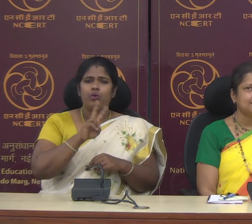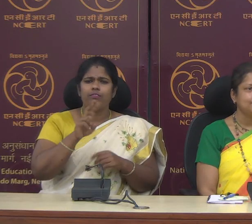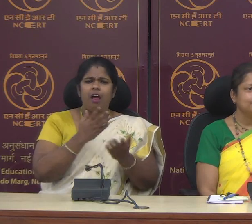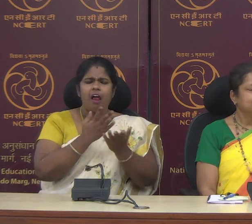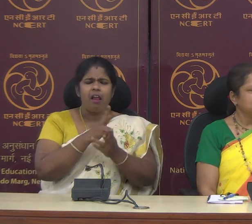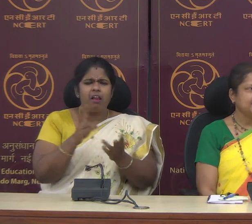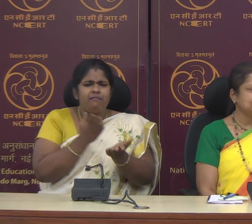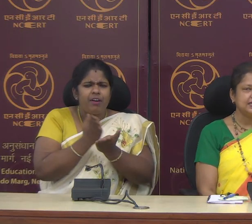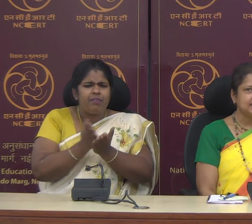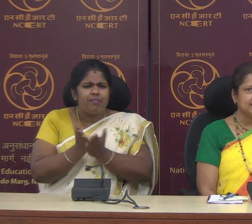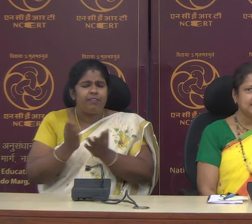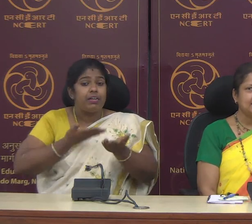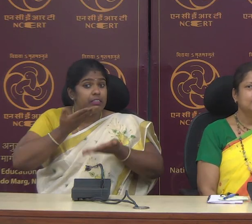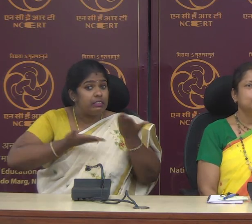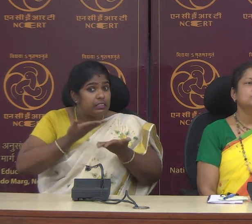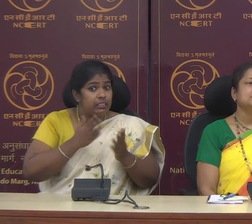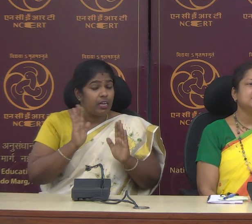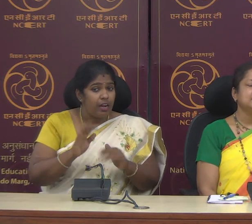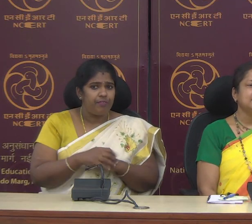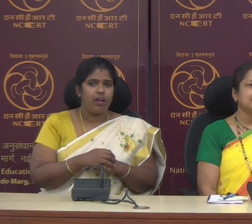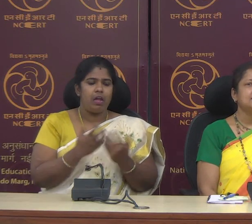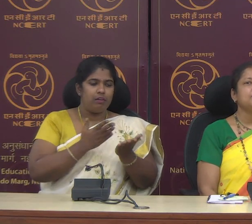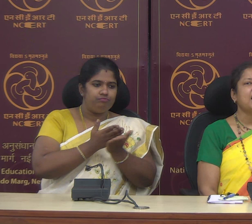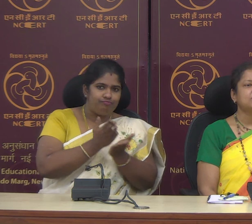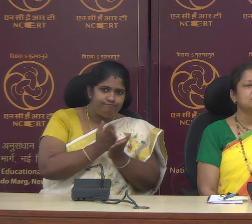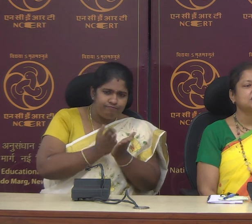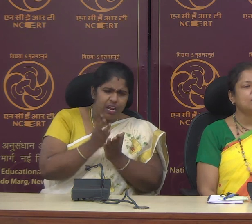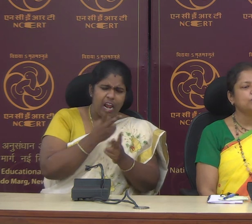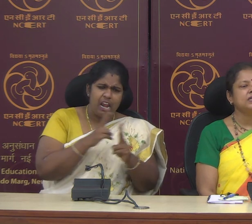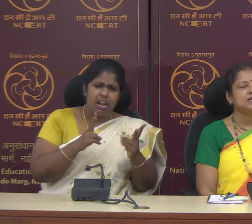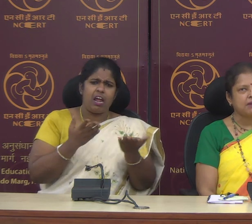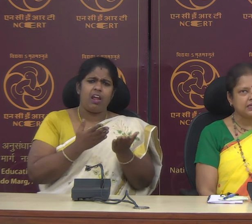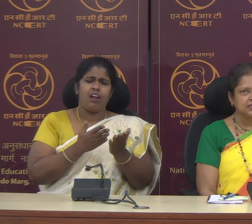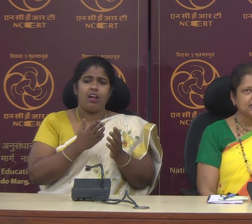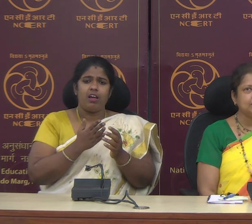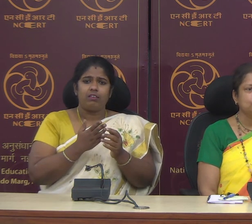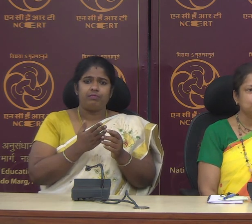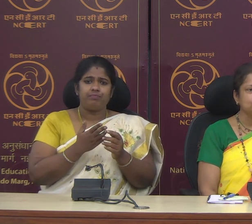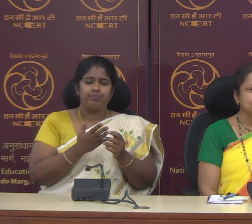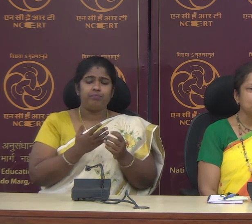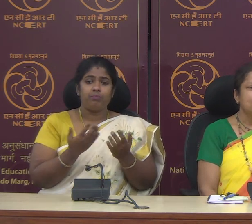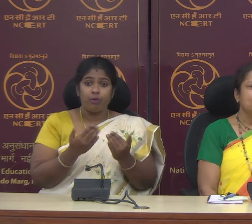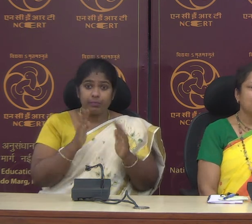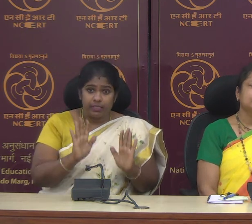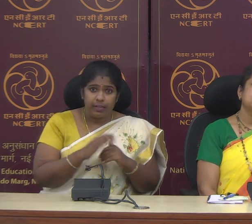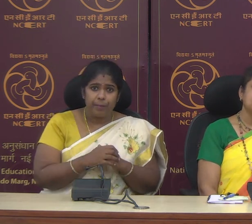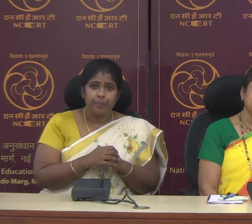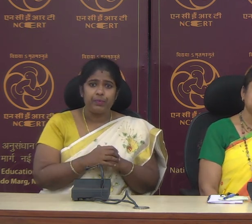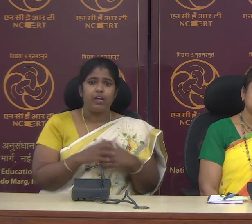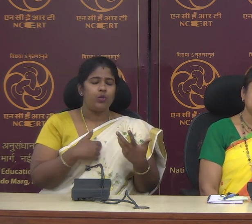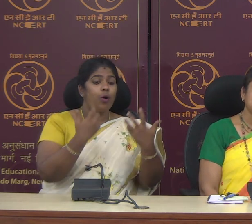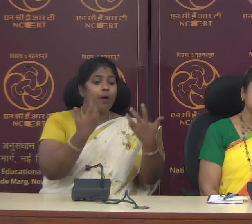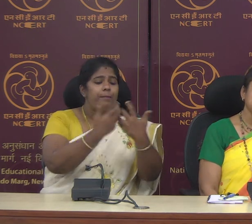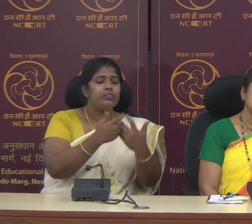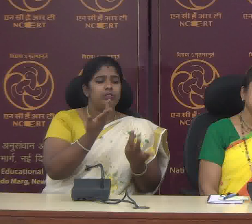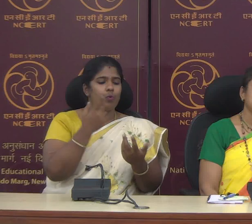है, एक तरीका ये है। दूसरा तरीका ये है कि मैं आवश्यकताओं में समानताएं ढूंढूं और मुझे ये पता